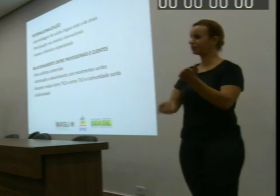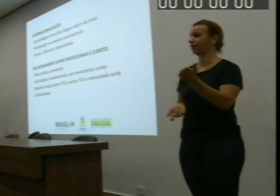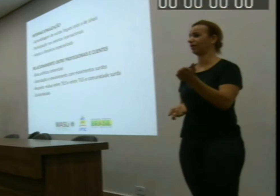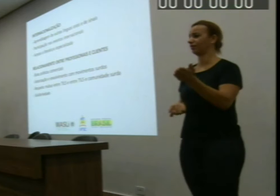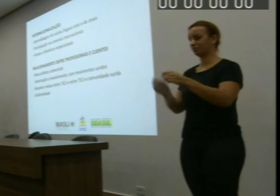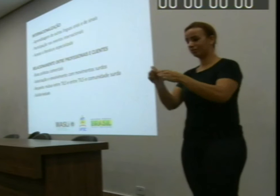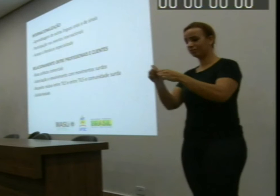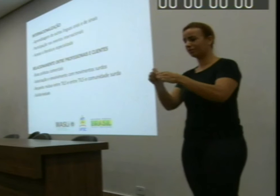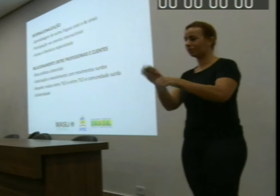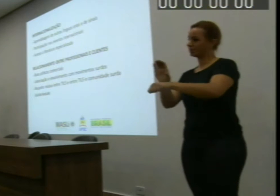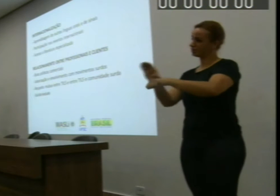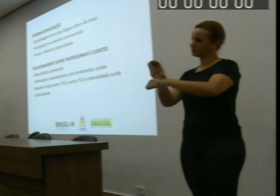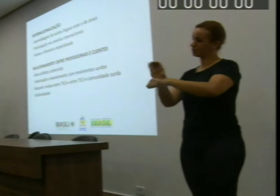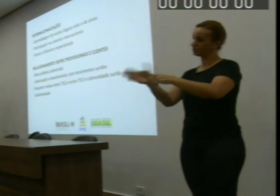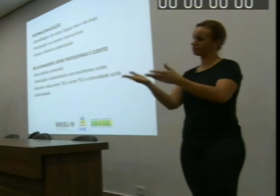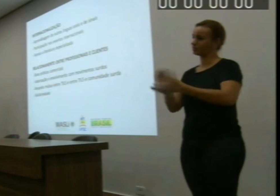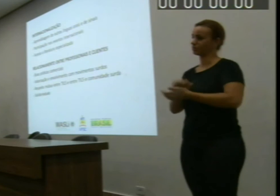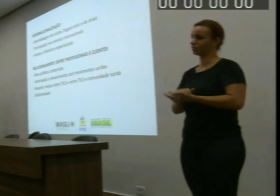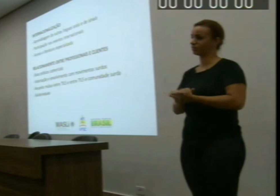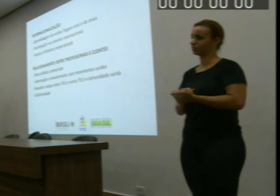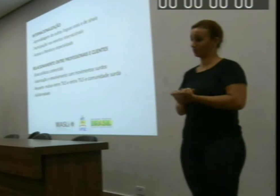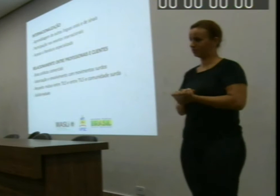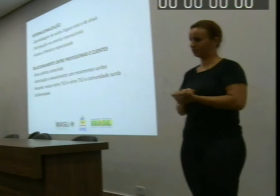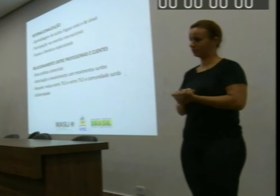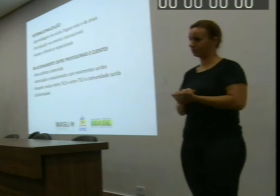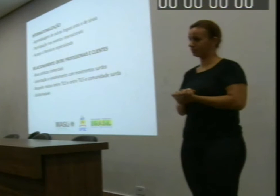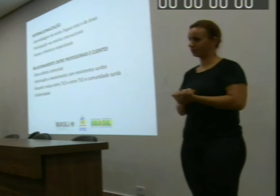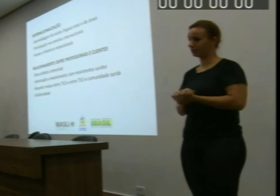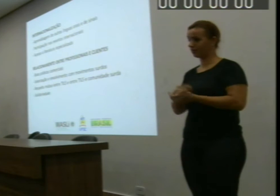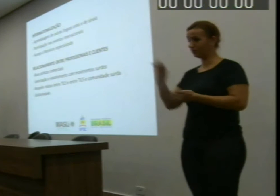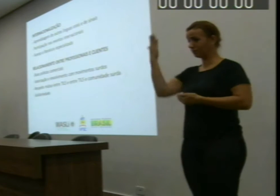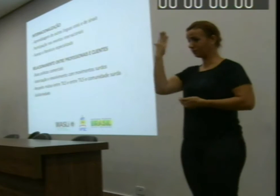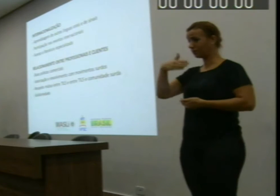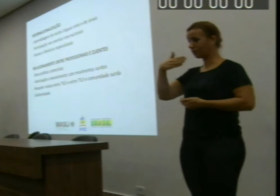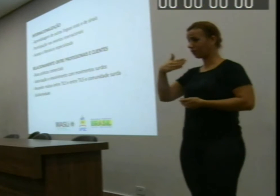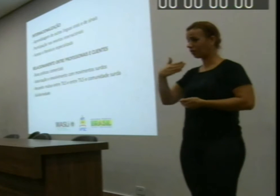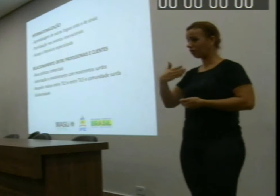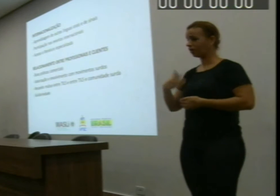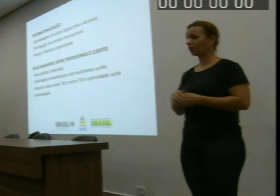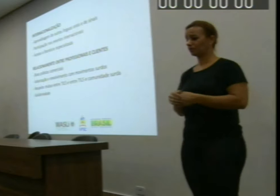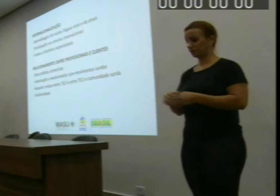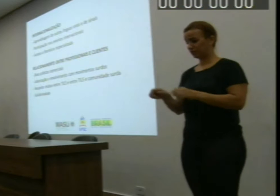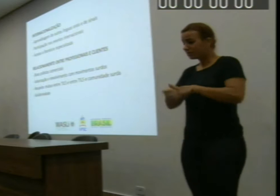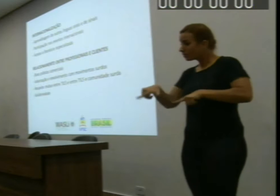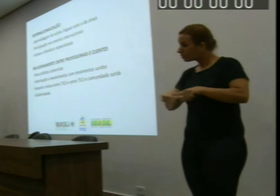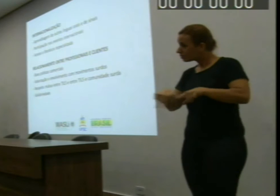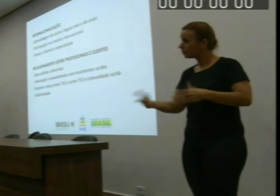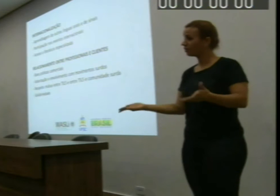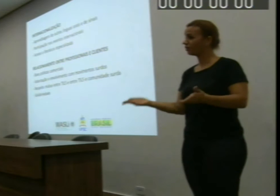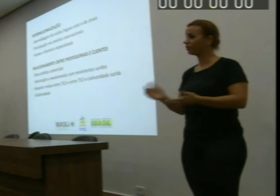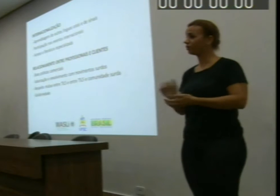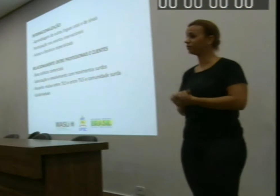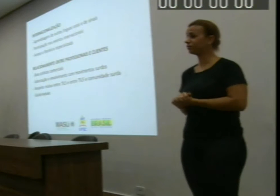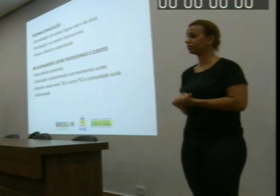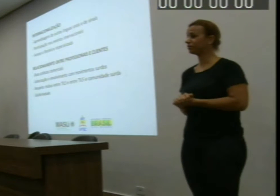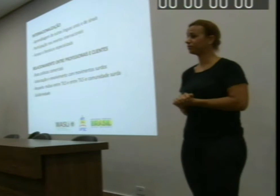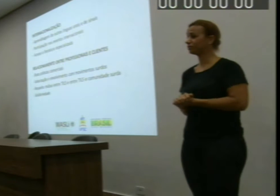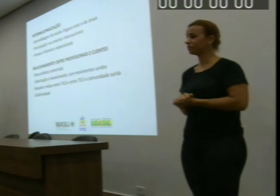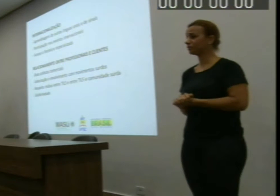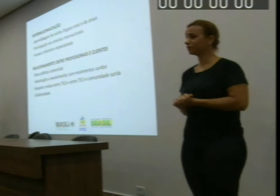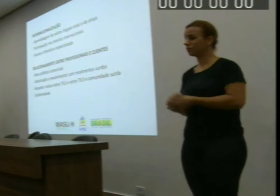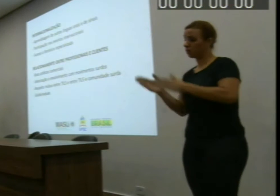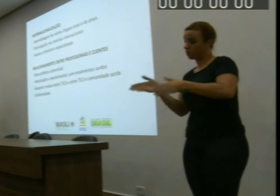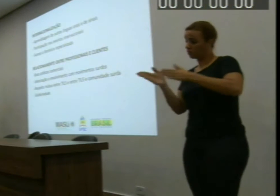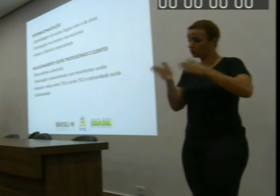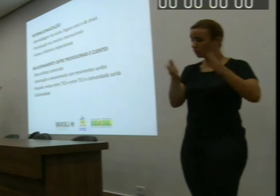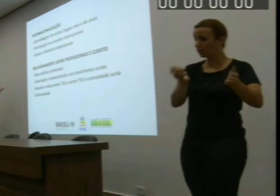eh documentos que certificam que você atuou em determinadas áreas em determinadas eh eh situações